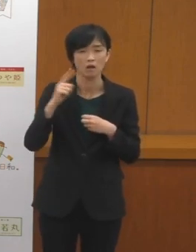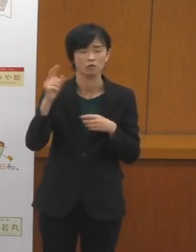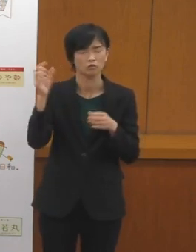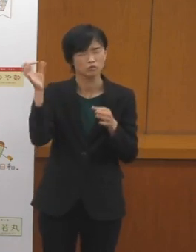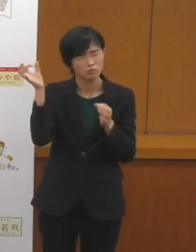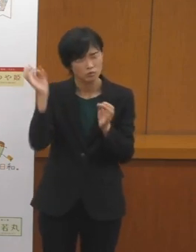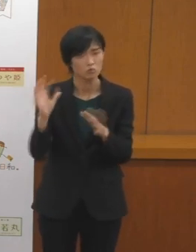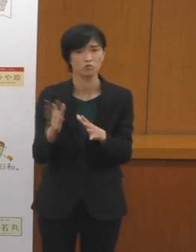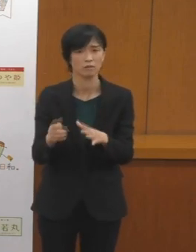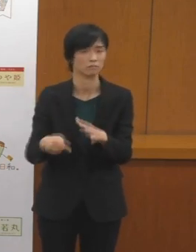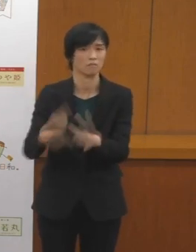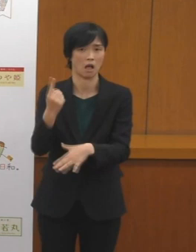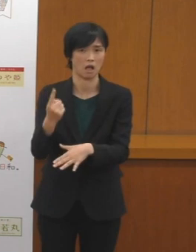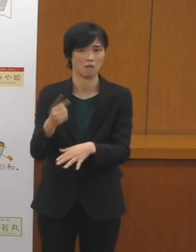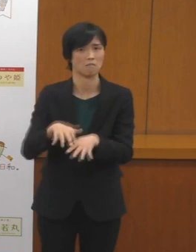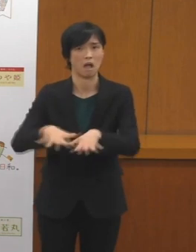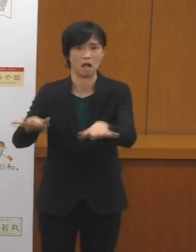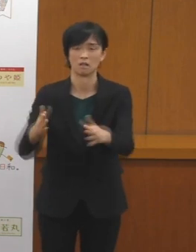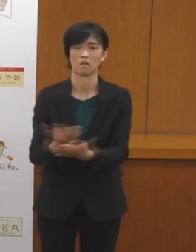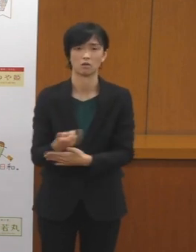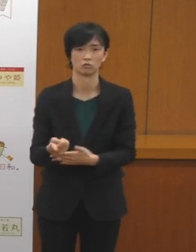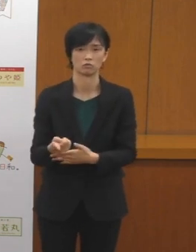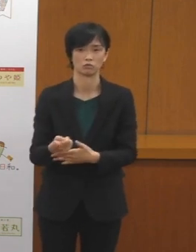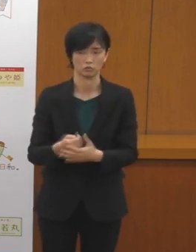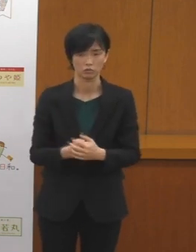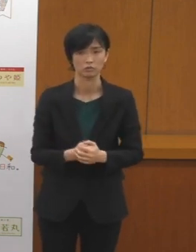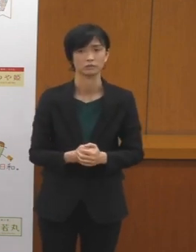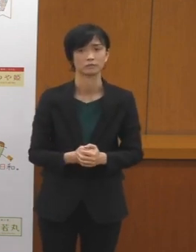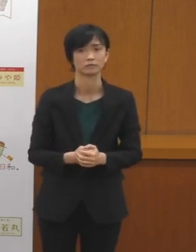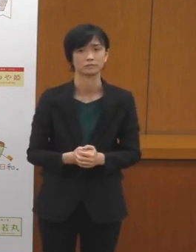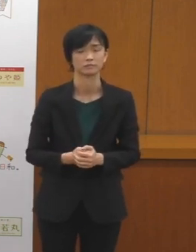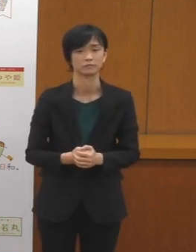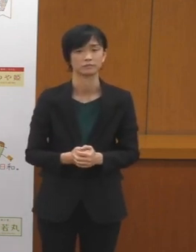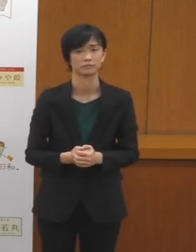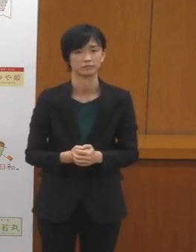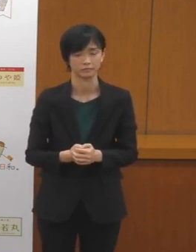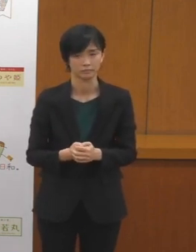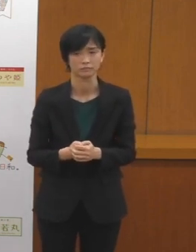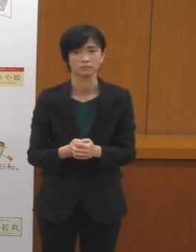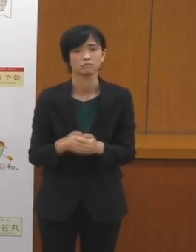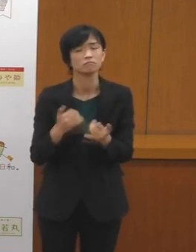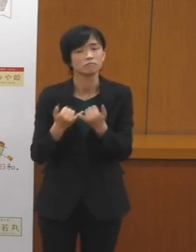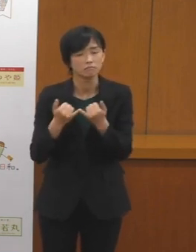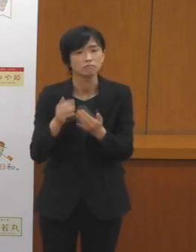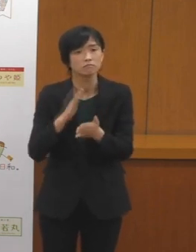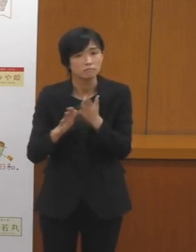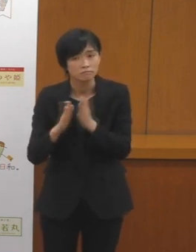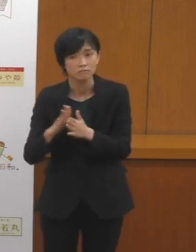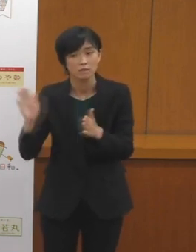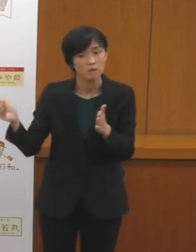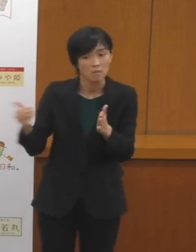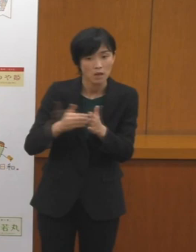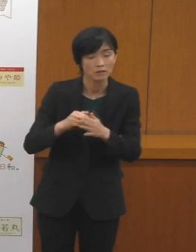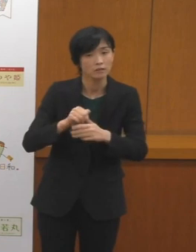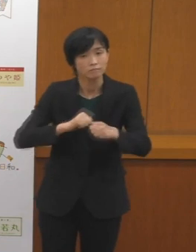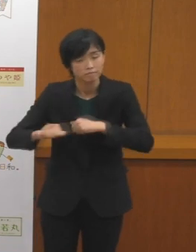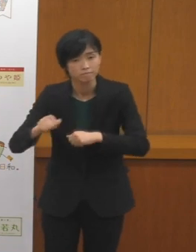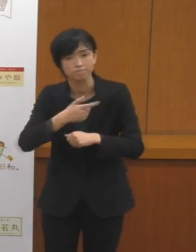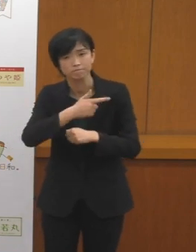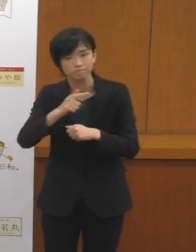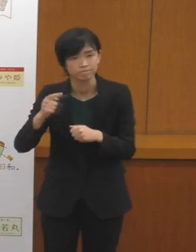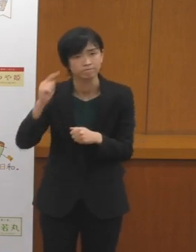て危機対応という面でゴールに移行することもありましてこの体験を振り返りましてね県行政にどういった